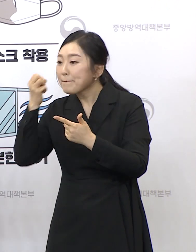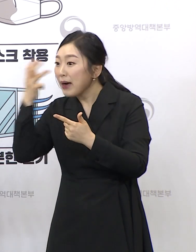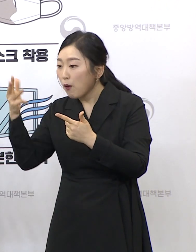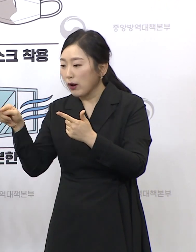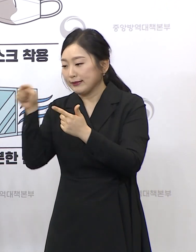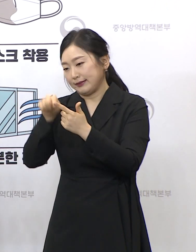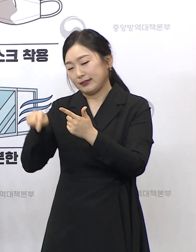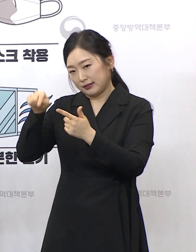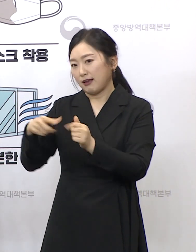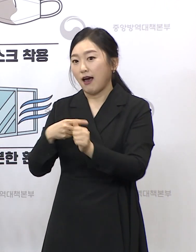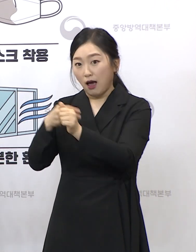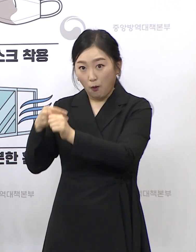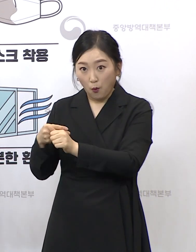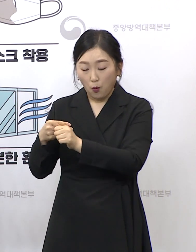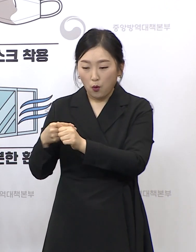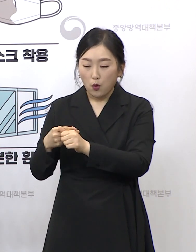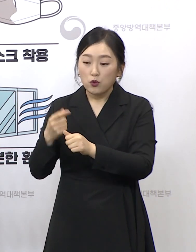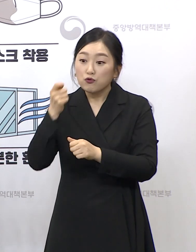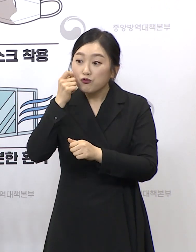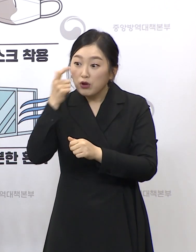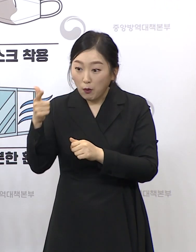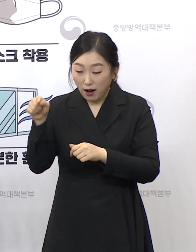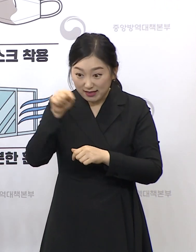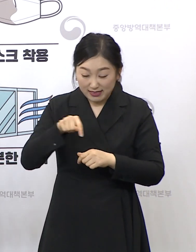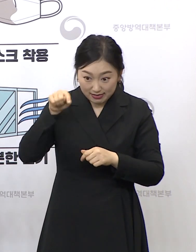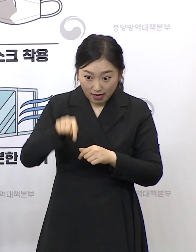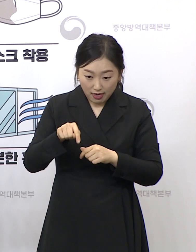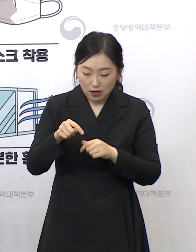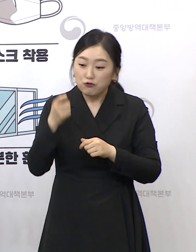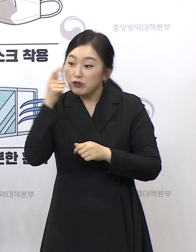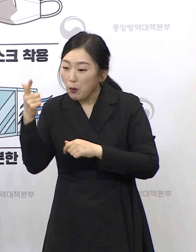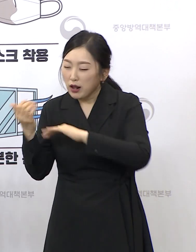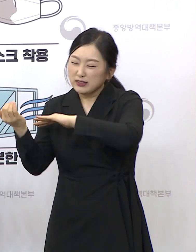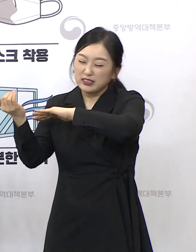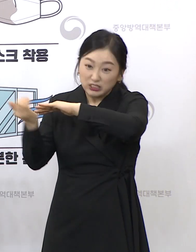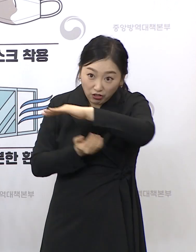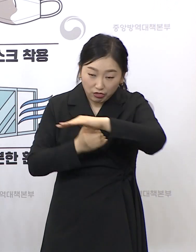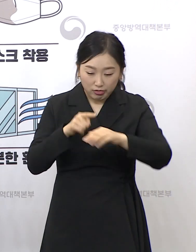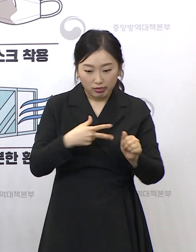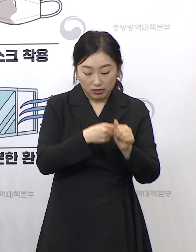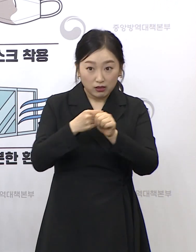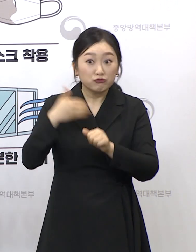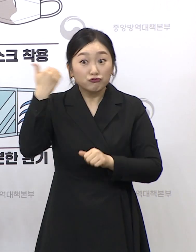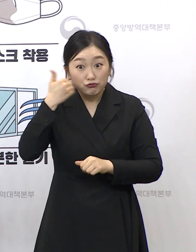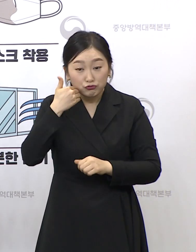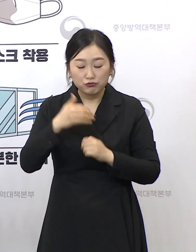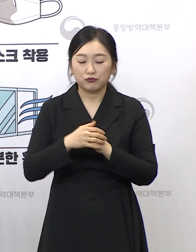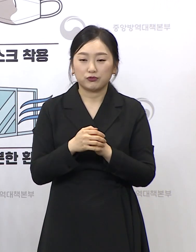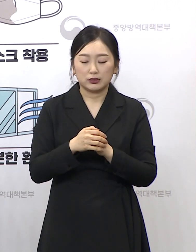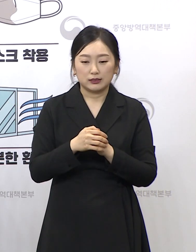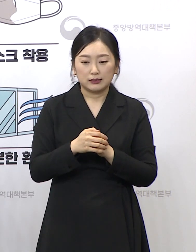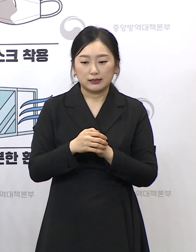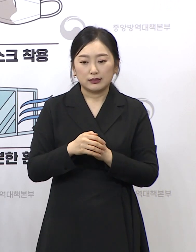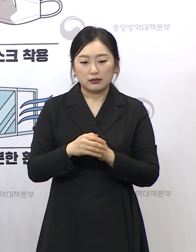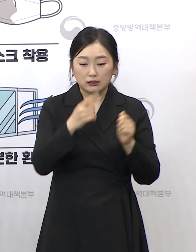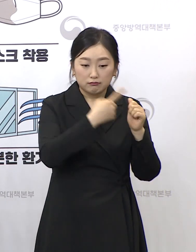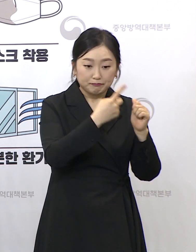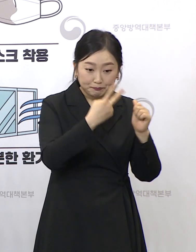6개월 이전에 추가 접종이 가능한 예외는 다음과 같습니다. 첫 번째는 기본 접종만으로 면역 형성이